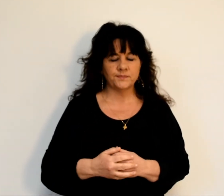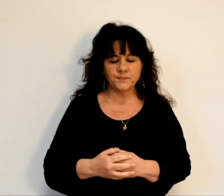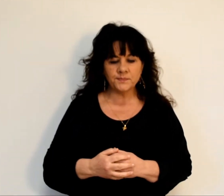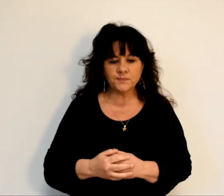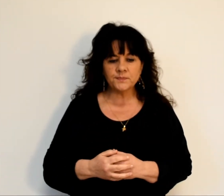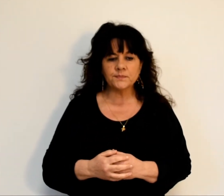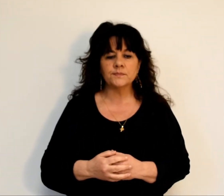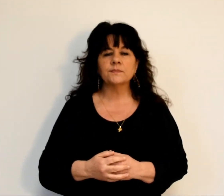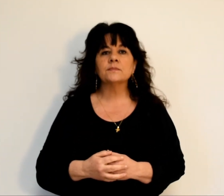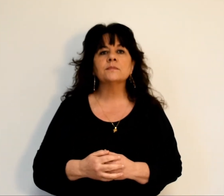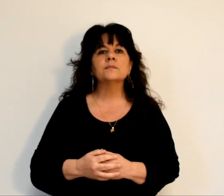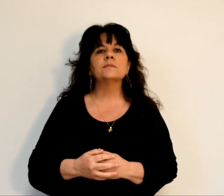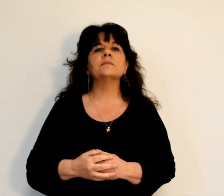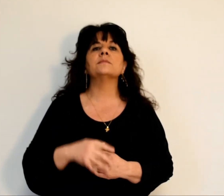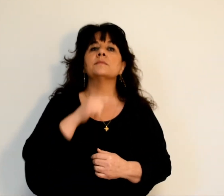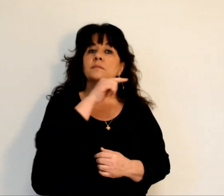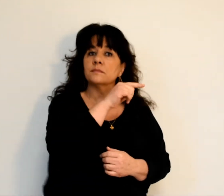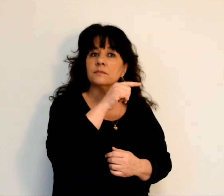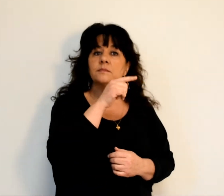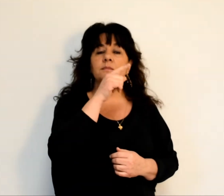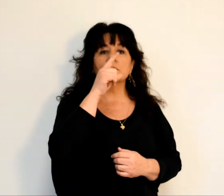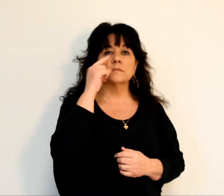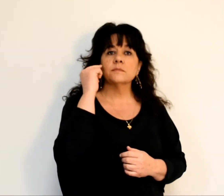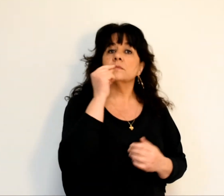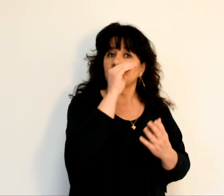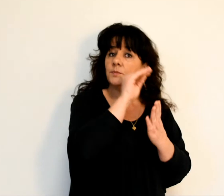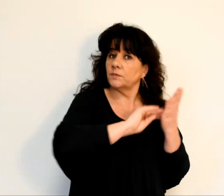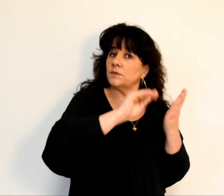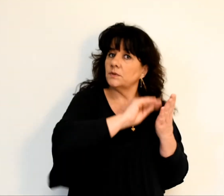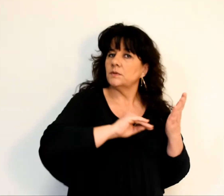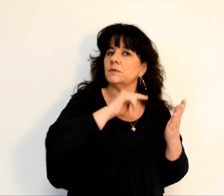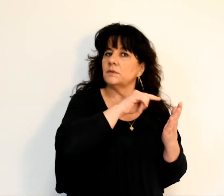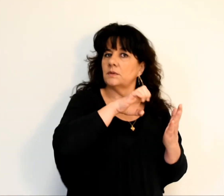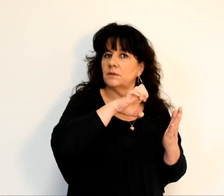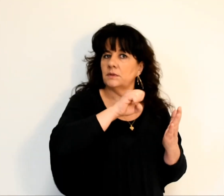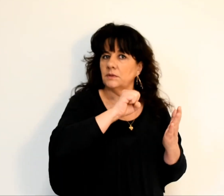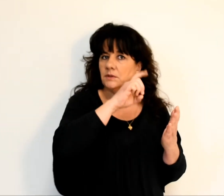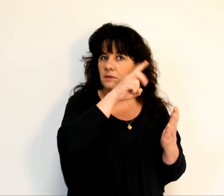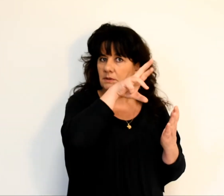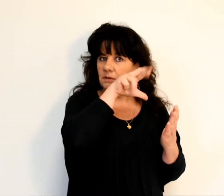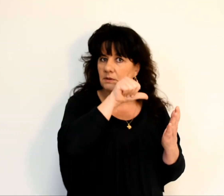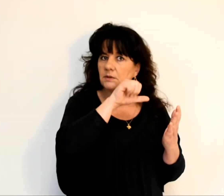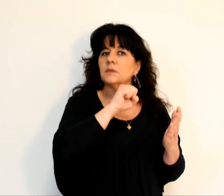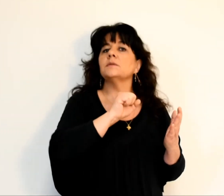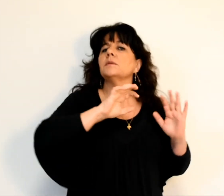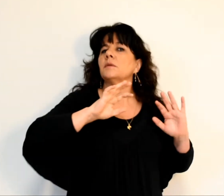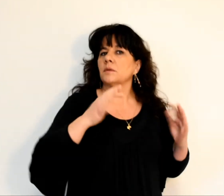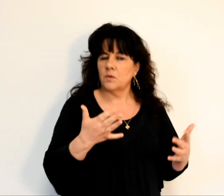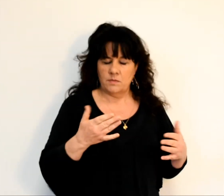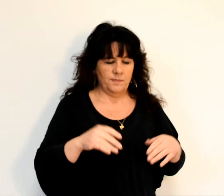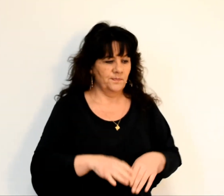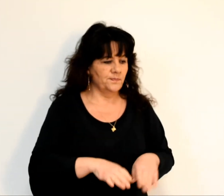Le scribe Esdras se tenait sur une tribune de bois, construite tout exprès.